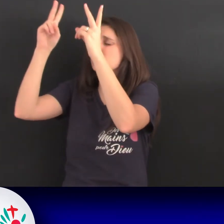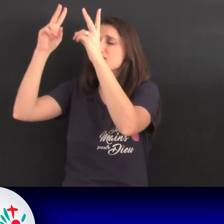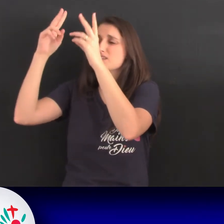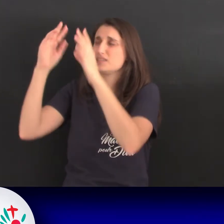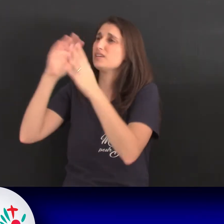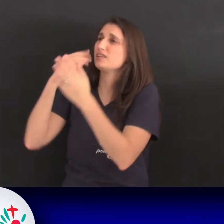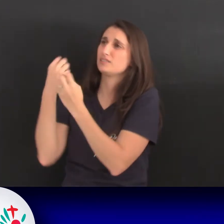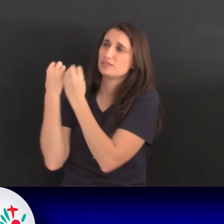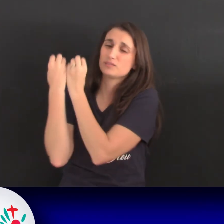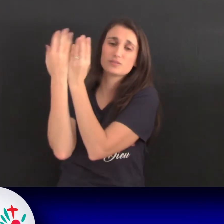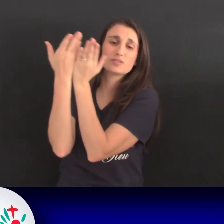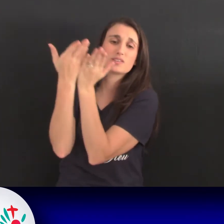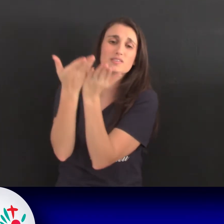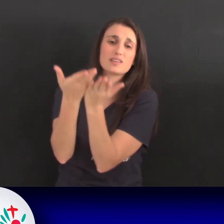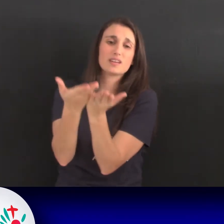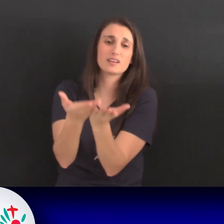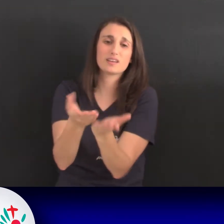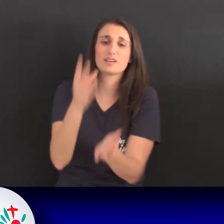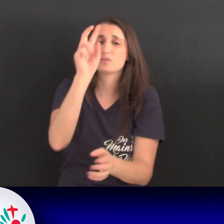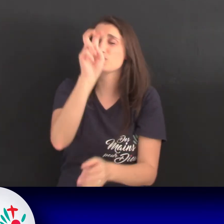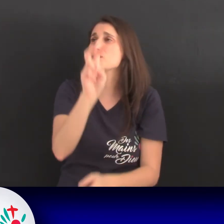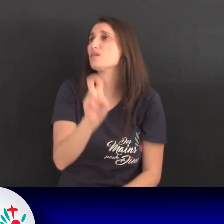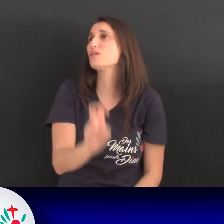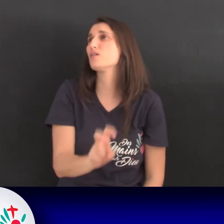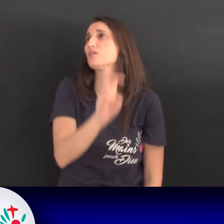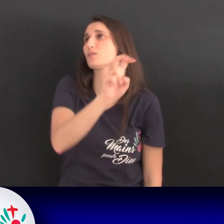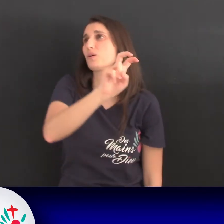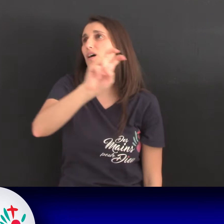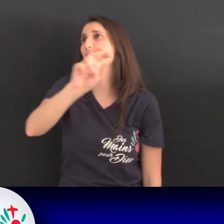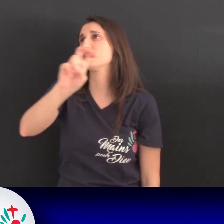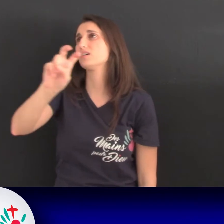ta vie sur cette